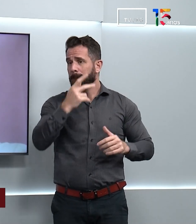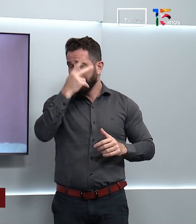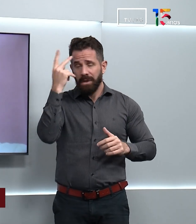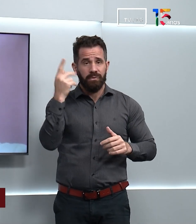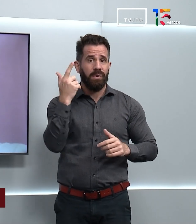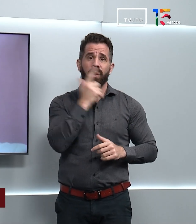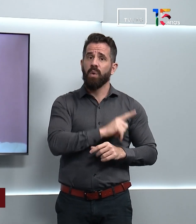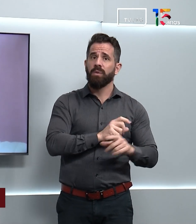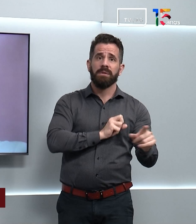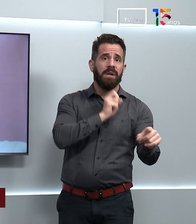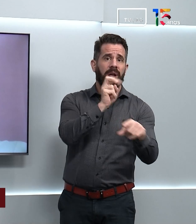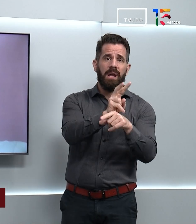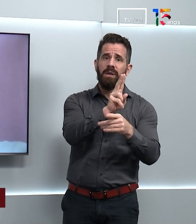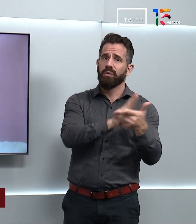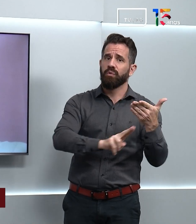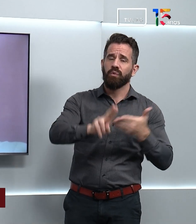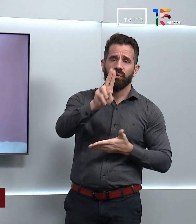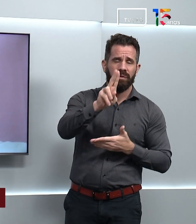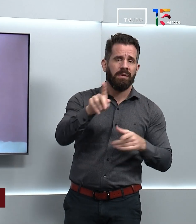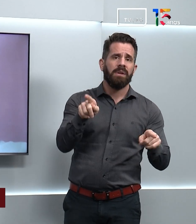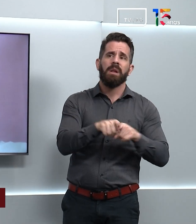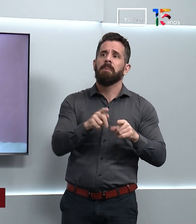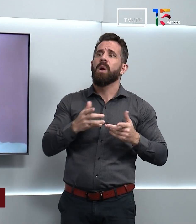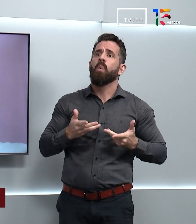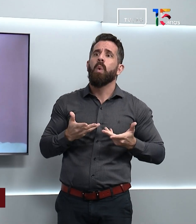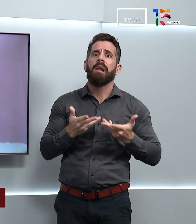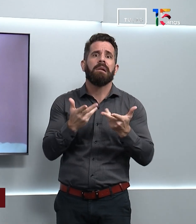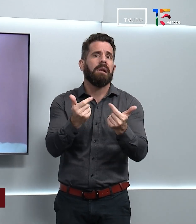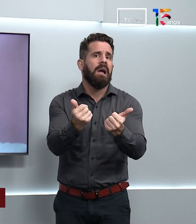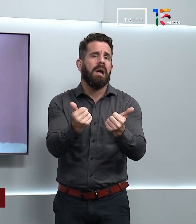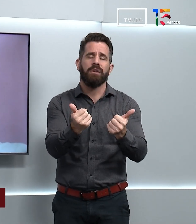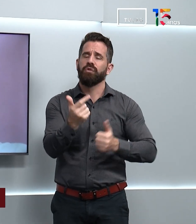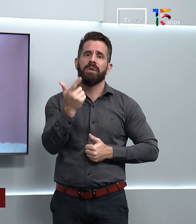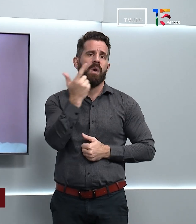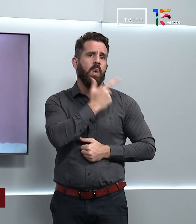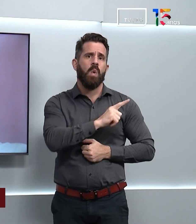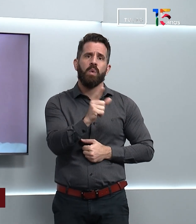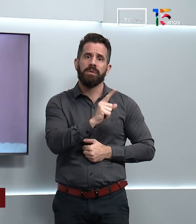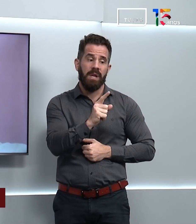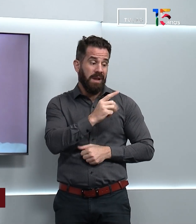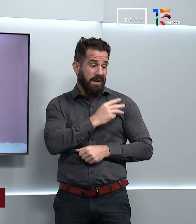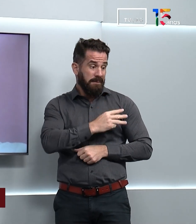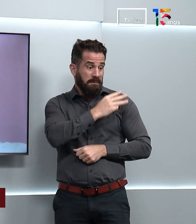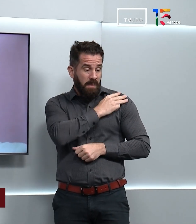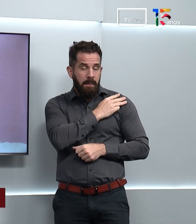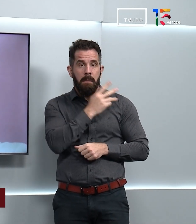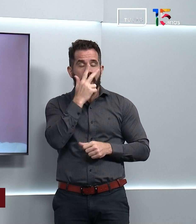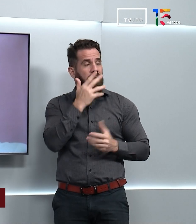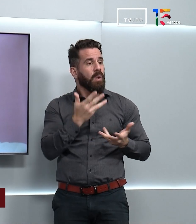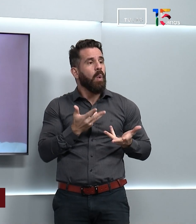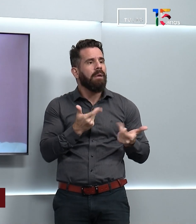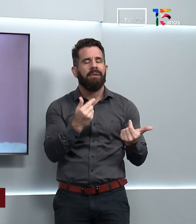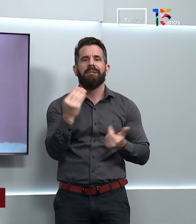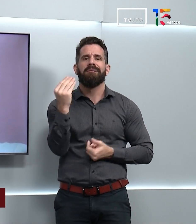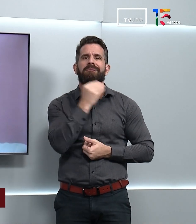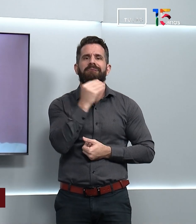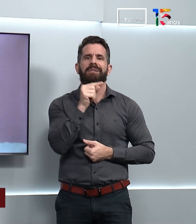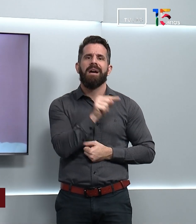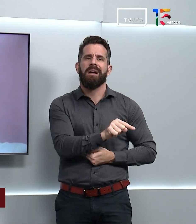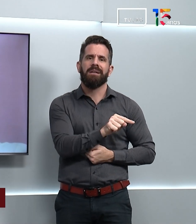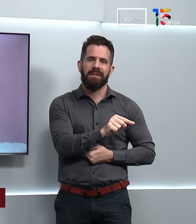acesso a um ensino de qualidade nessa etapa de ensino médio, e, ao mesmo tempo, não seria